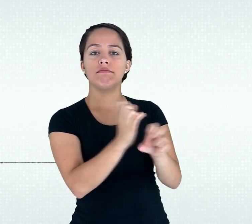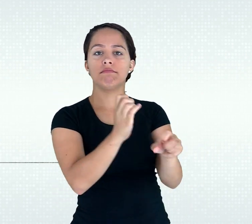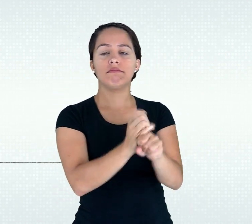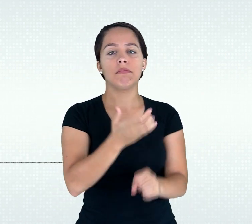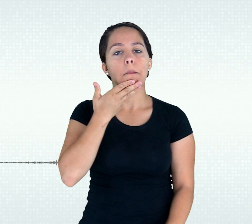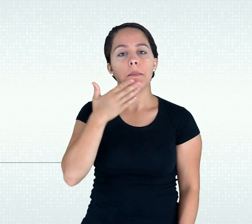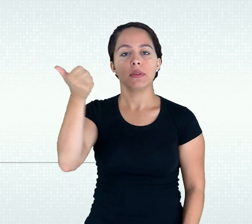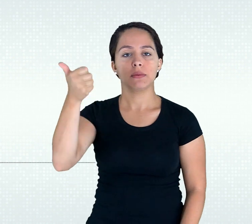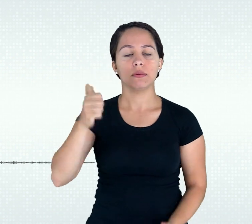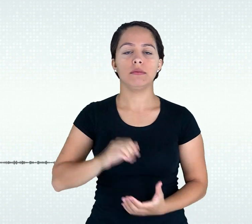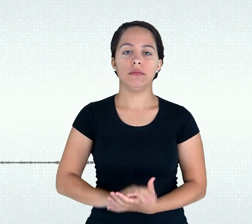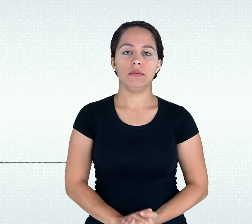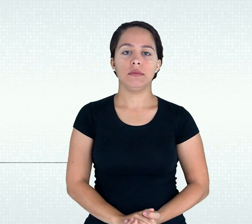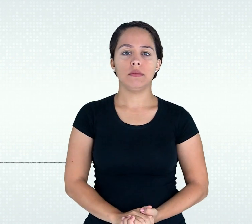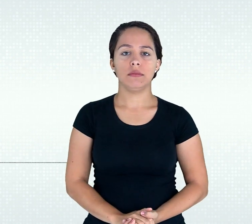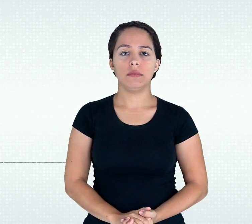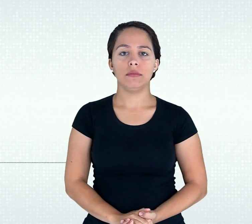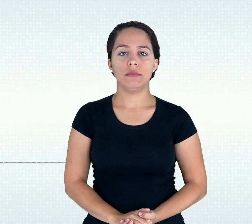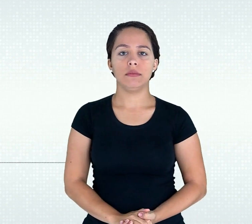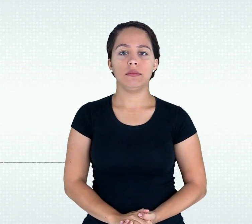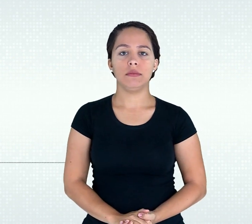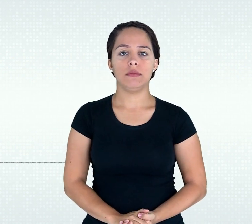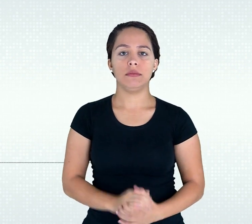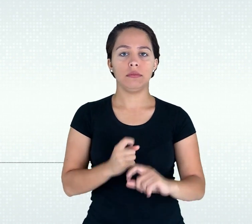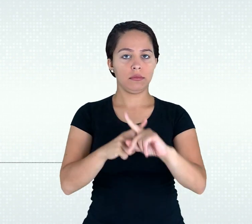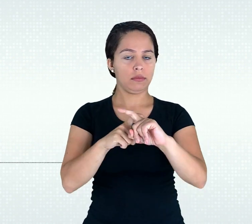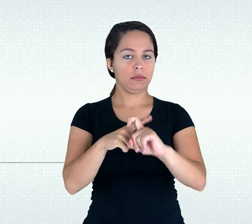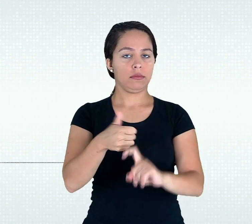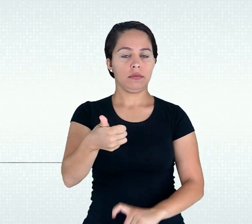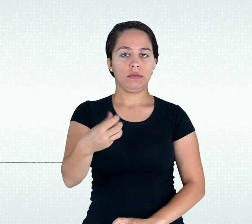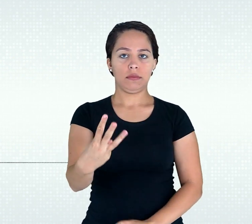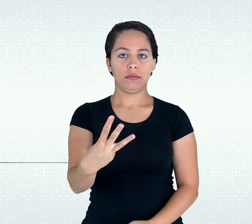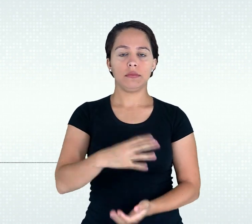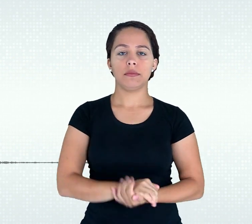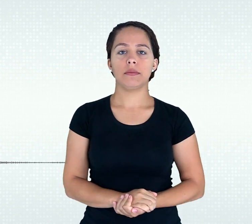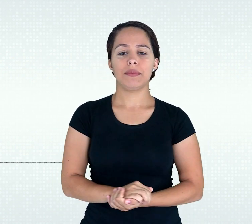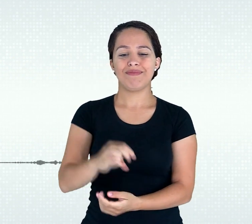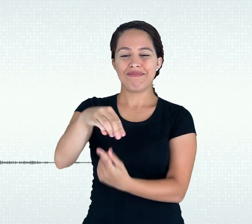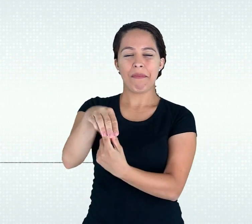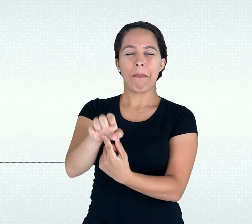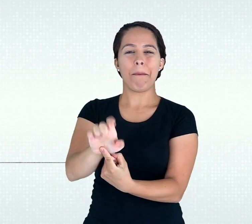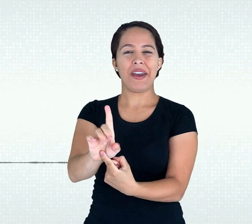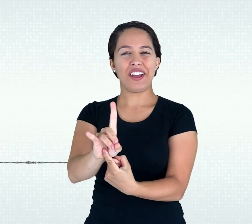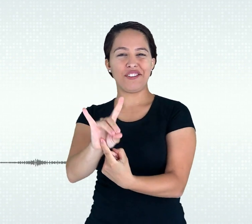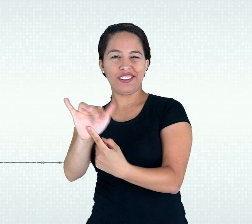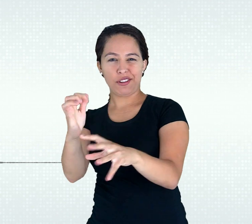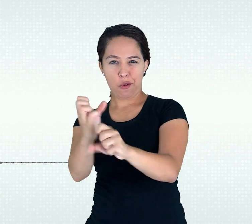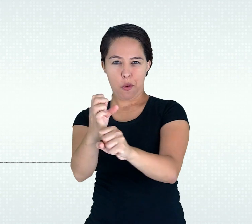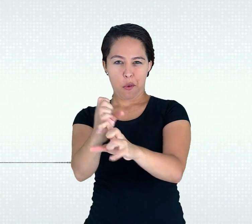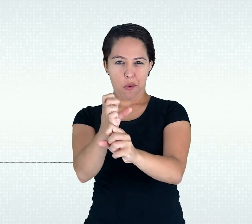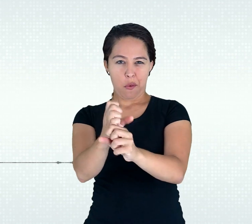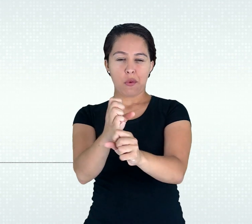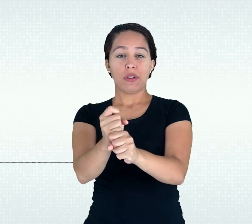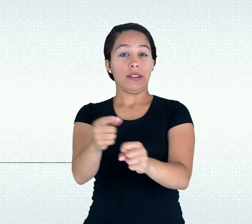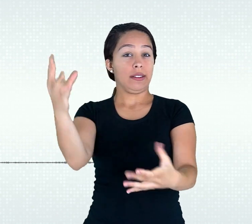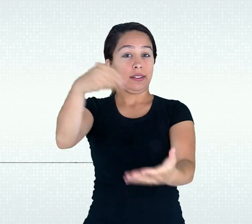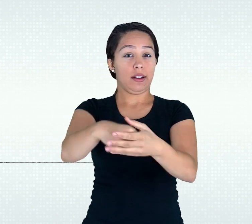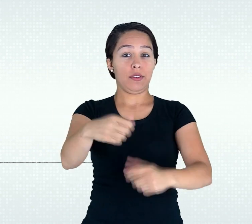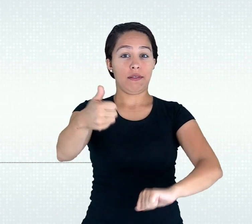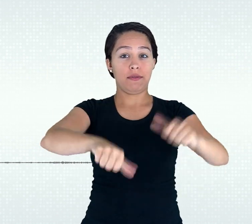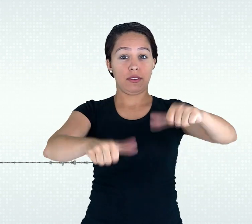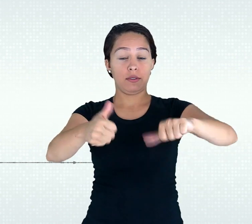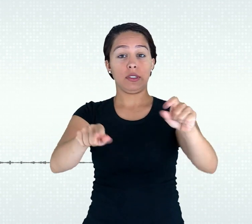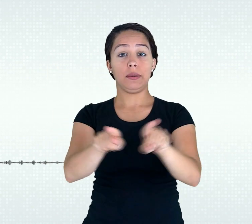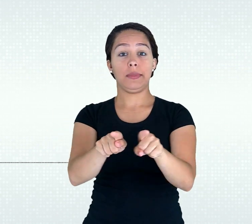pelo estudante fecha aspas a aplicação da média das notas alcançadas